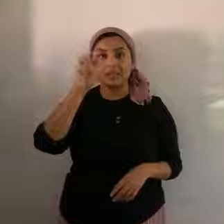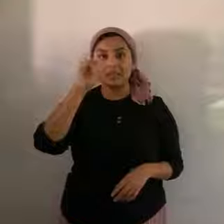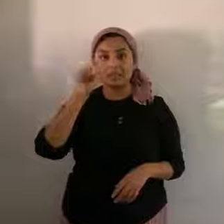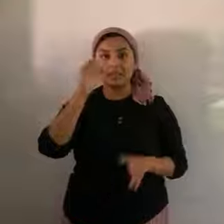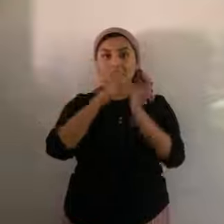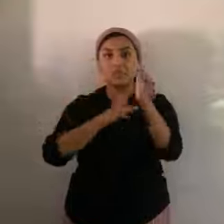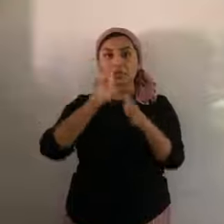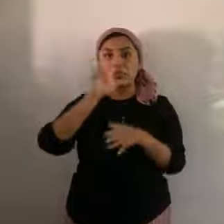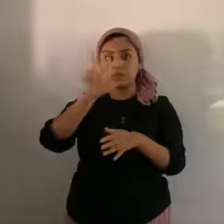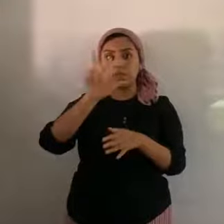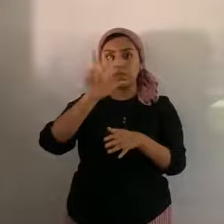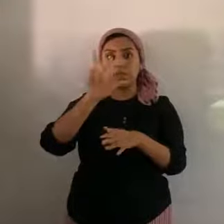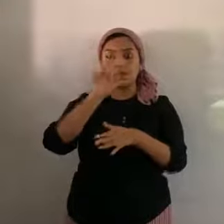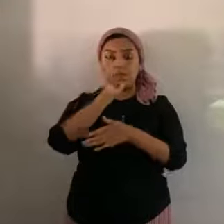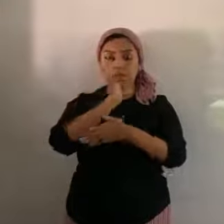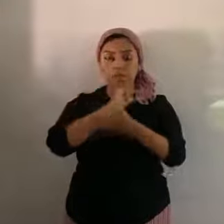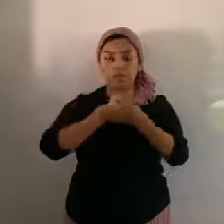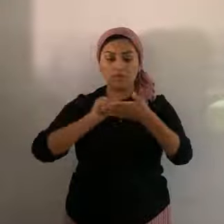Y vamos a ver el verso